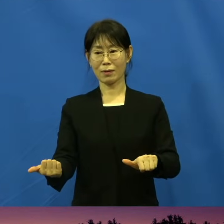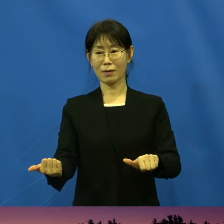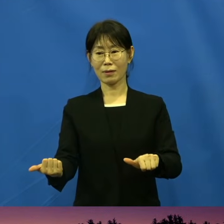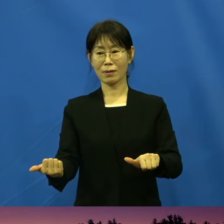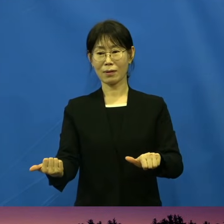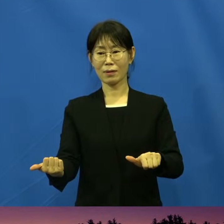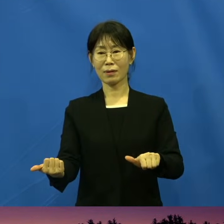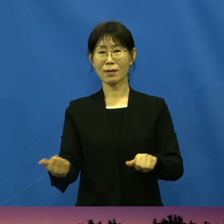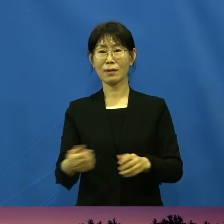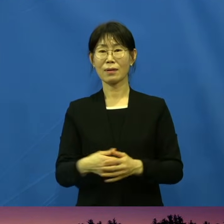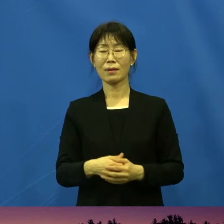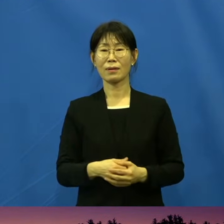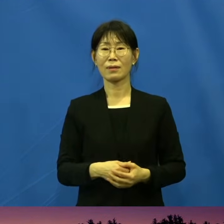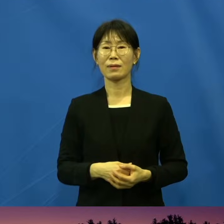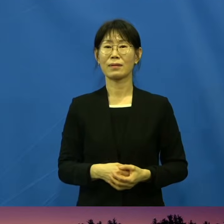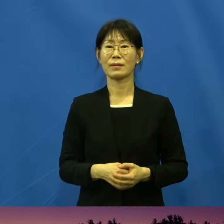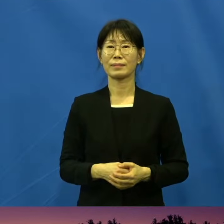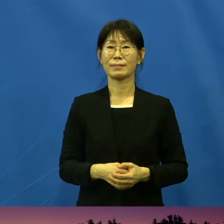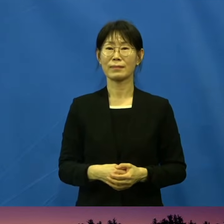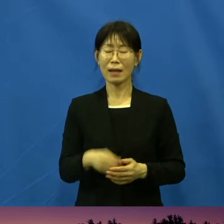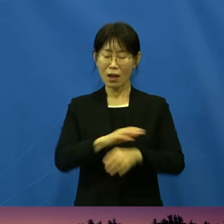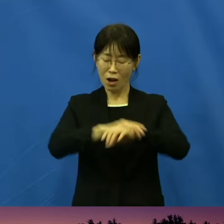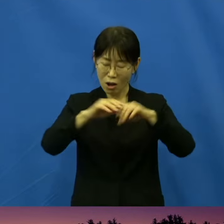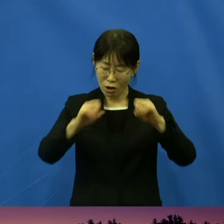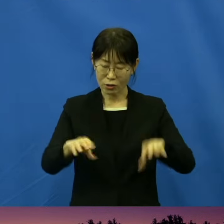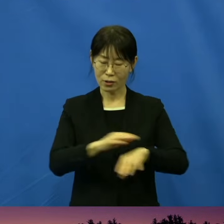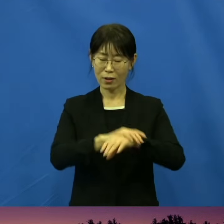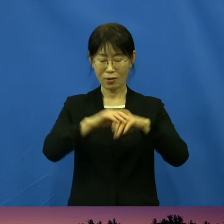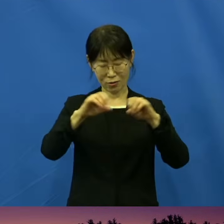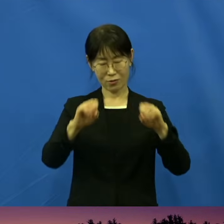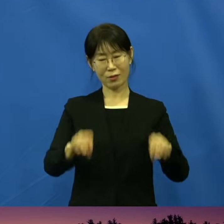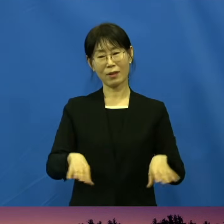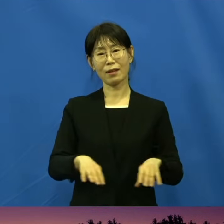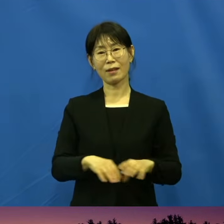그냥 끝나버리는 인생. 헛되고 헛된 인생을 사는 거죠.